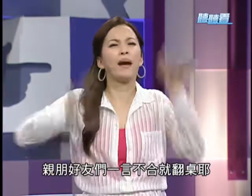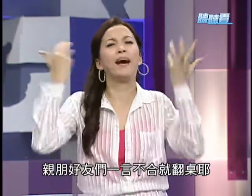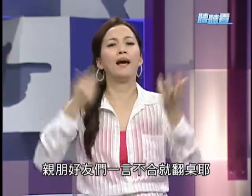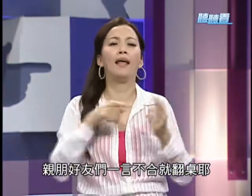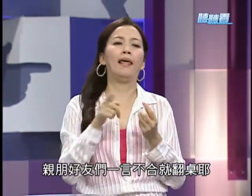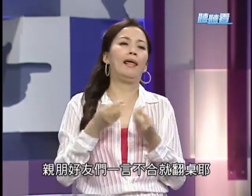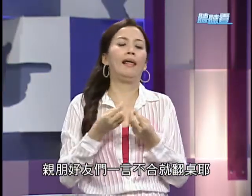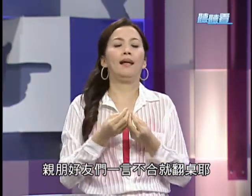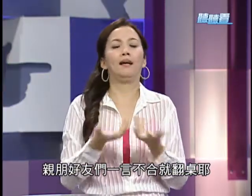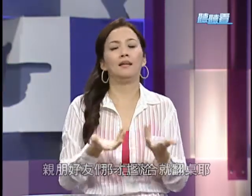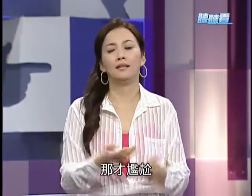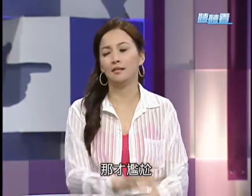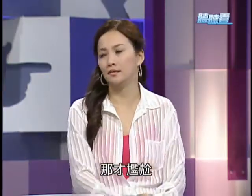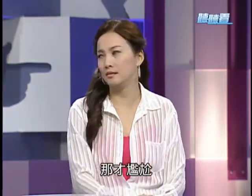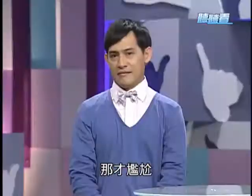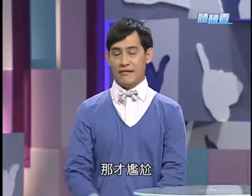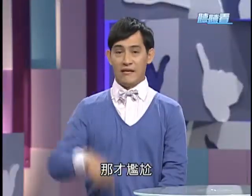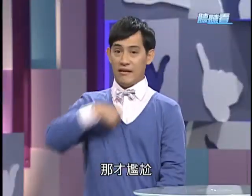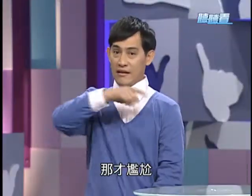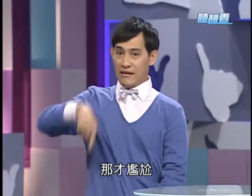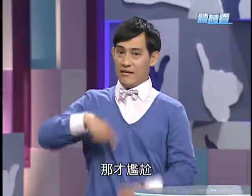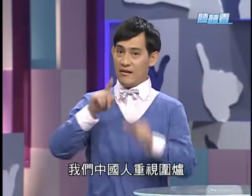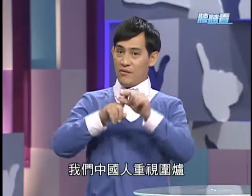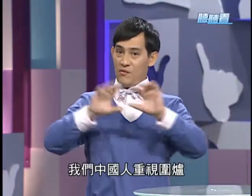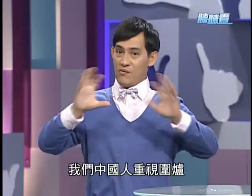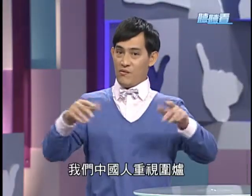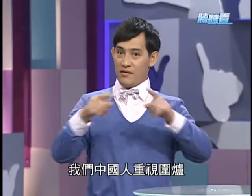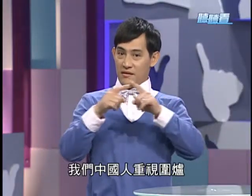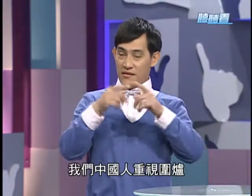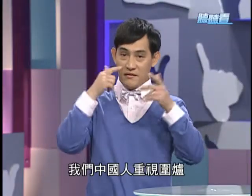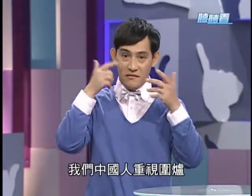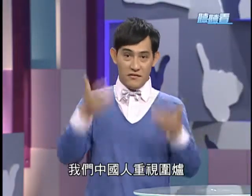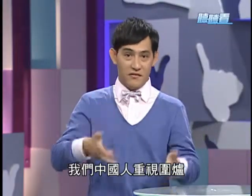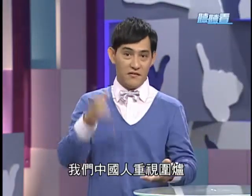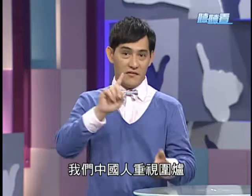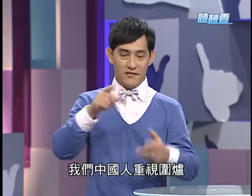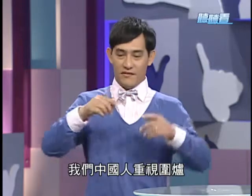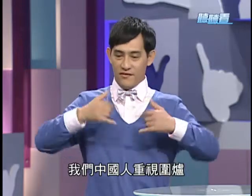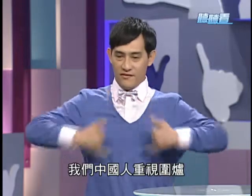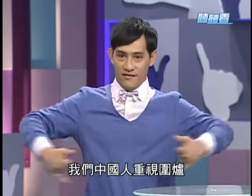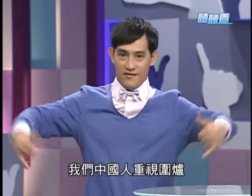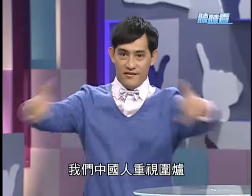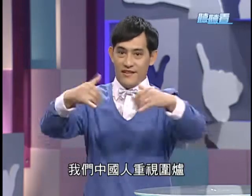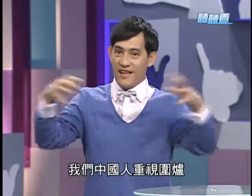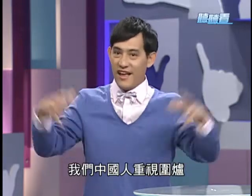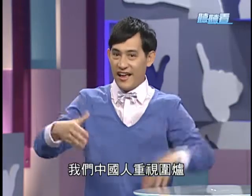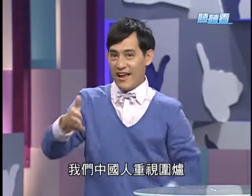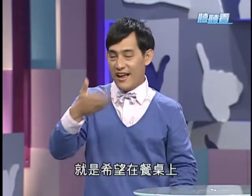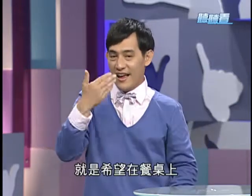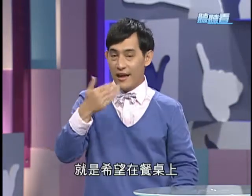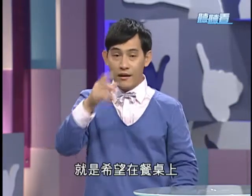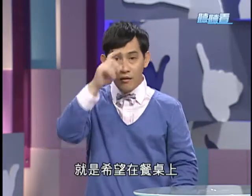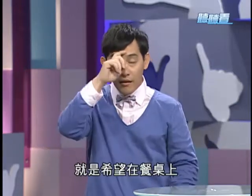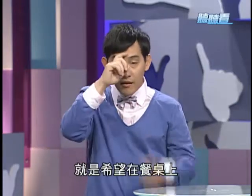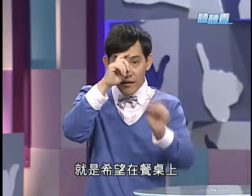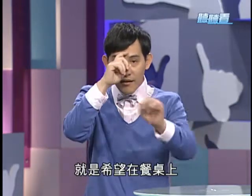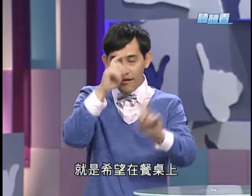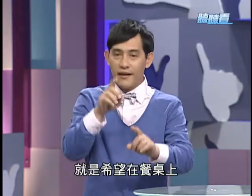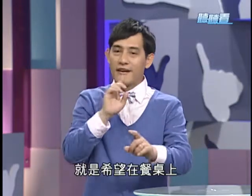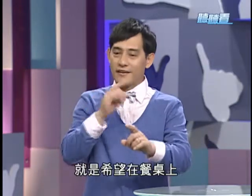桌，那才尴尬。 我们中国人啊重视围炉，就是希望在餐桌上